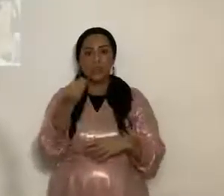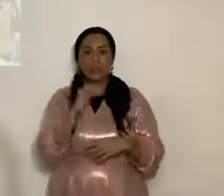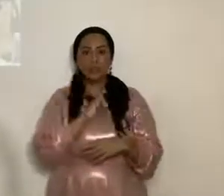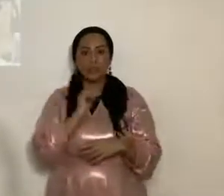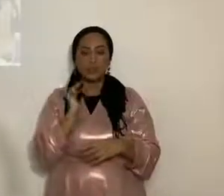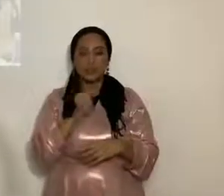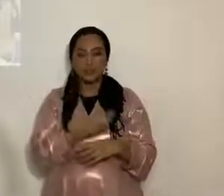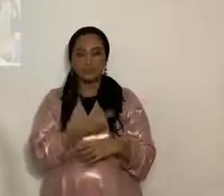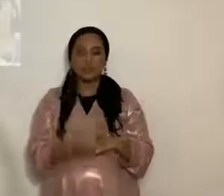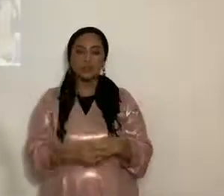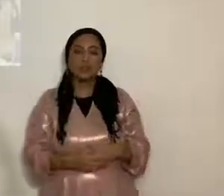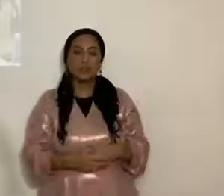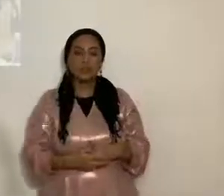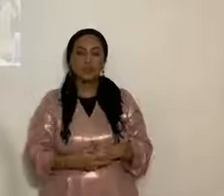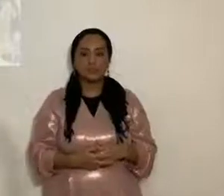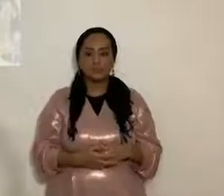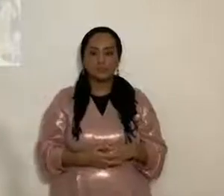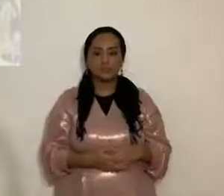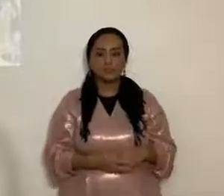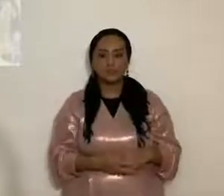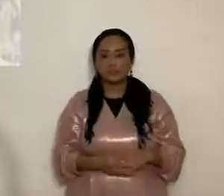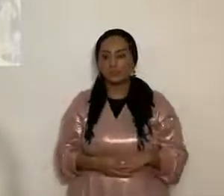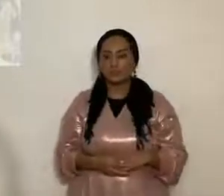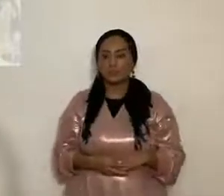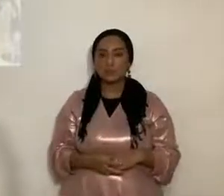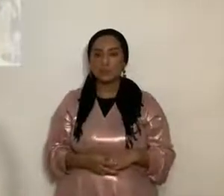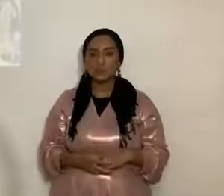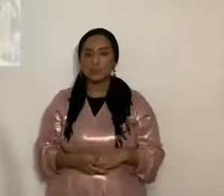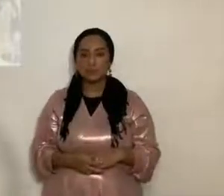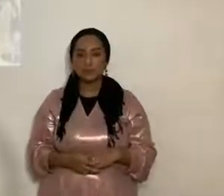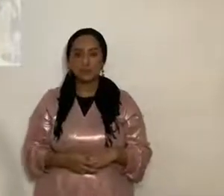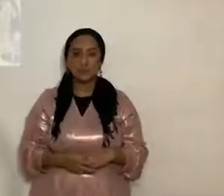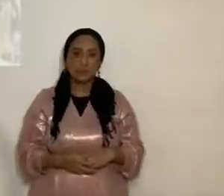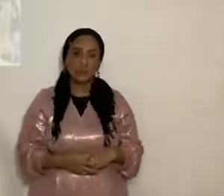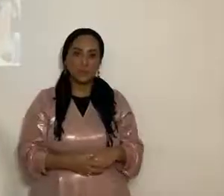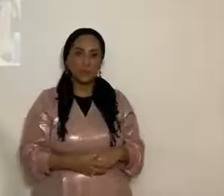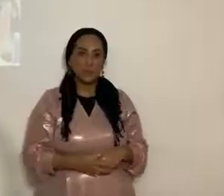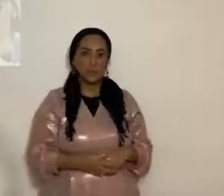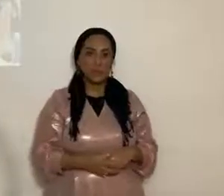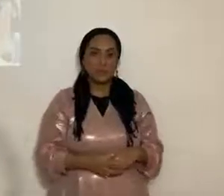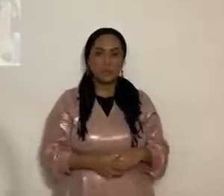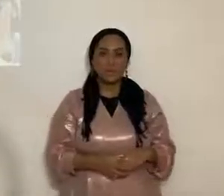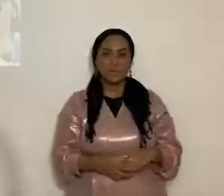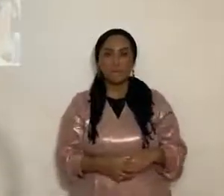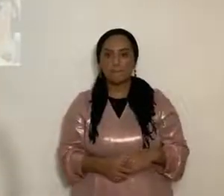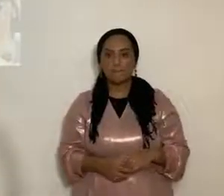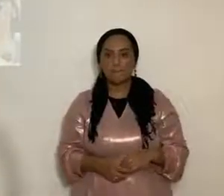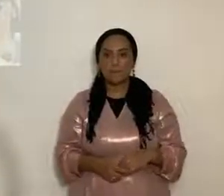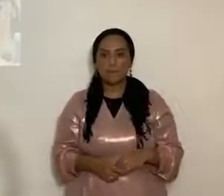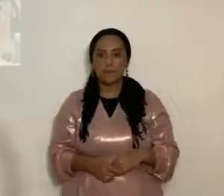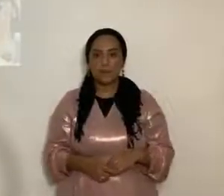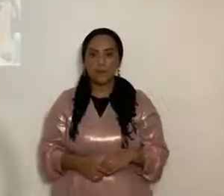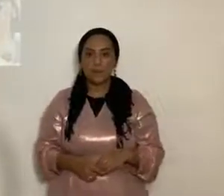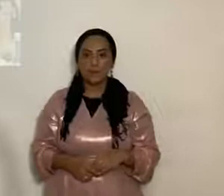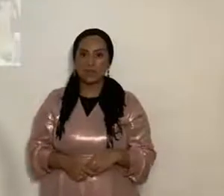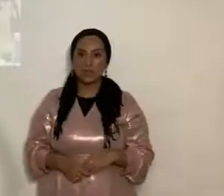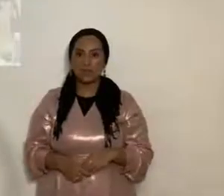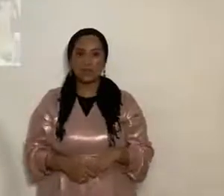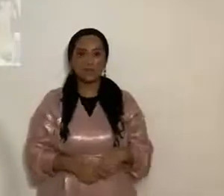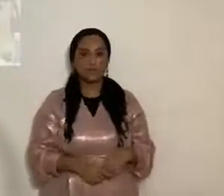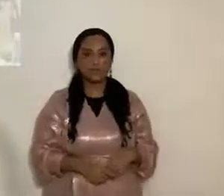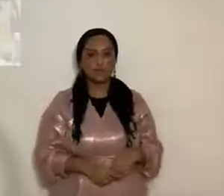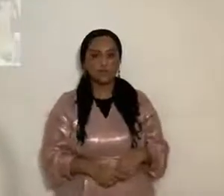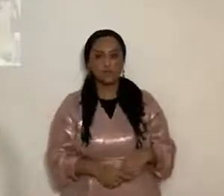Amén. Entonces, circuncidaréis pues la carne de vuestro prepucio y será por señal del pacto entre mí y vosotros.